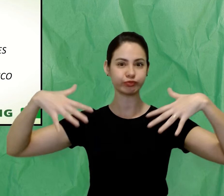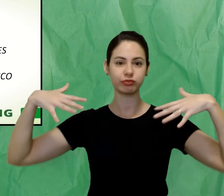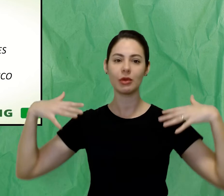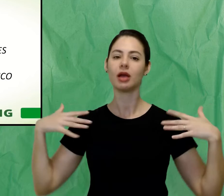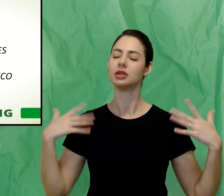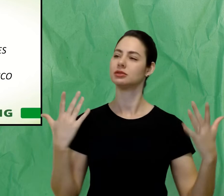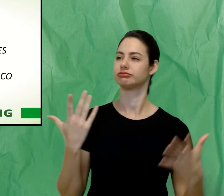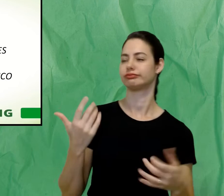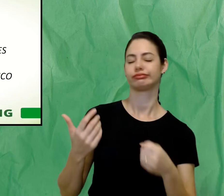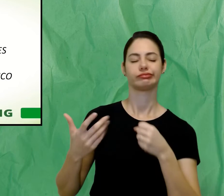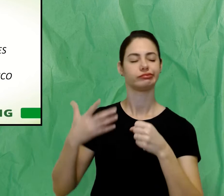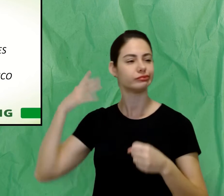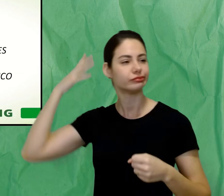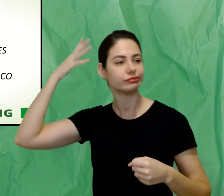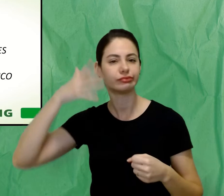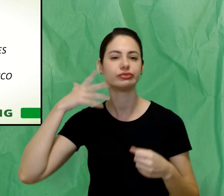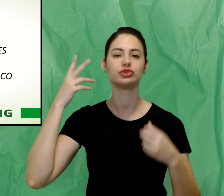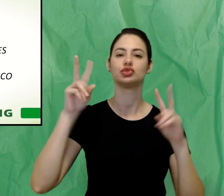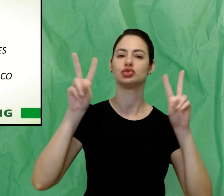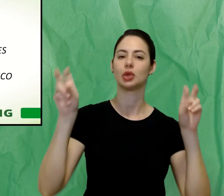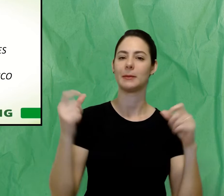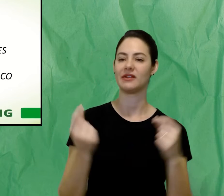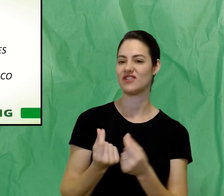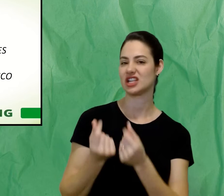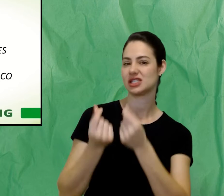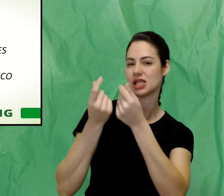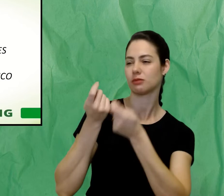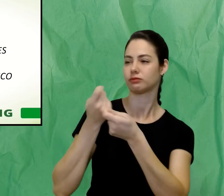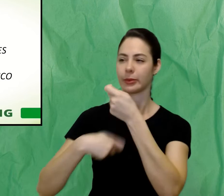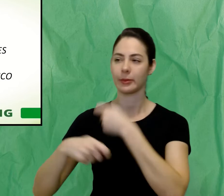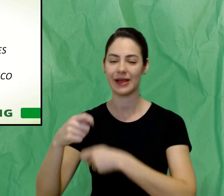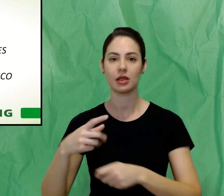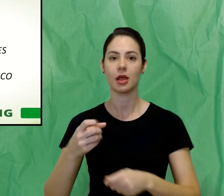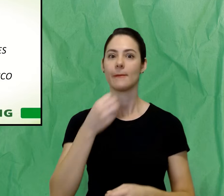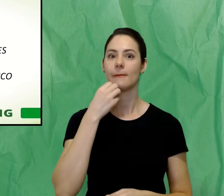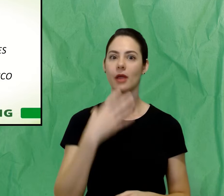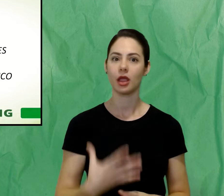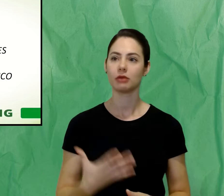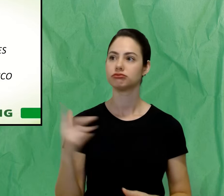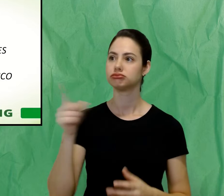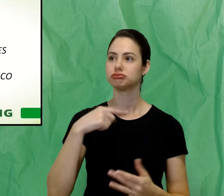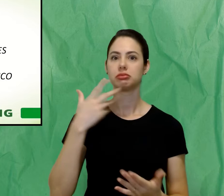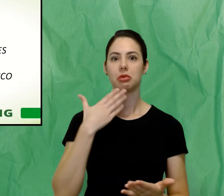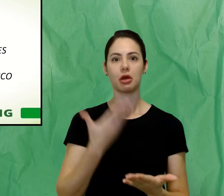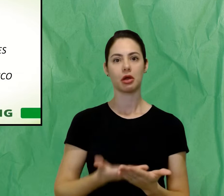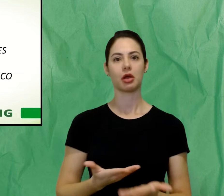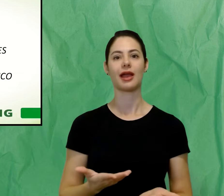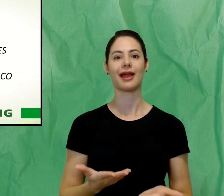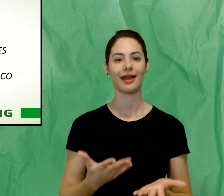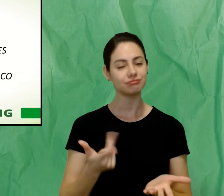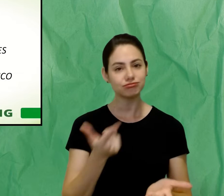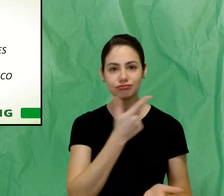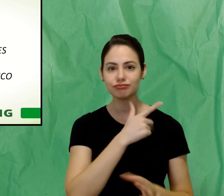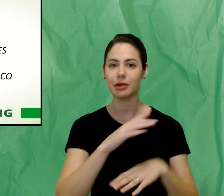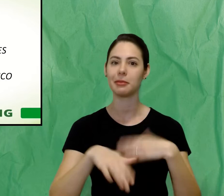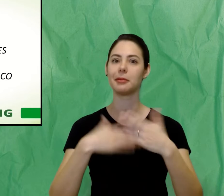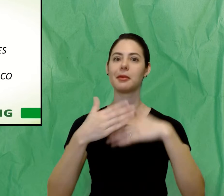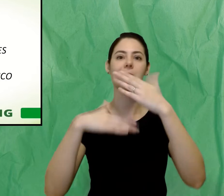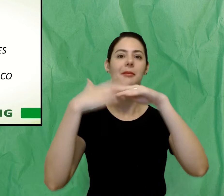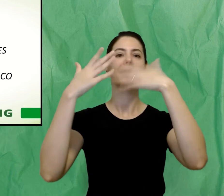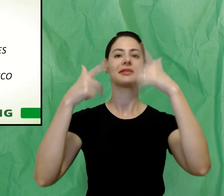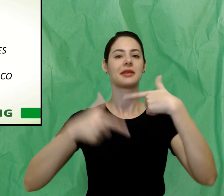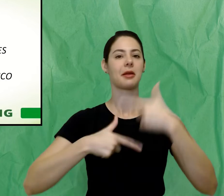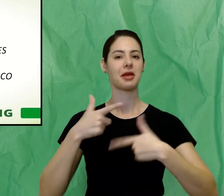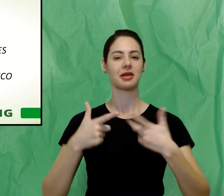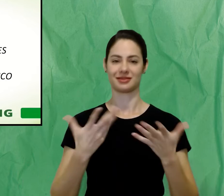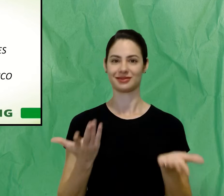de pessoas e falou sobre mercado financeiro, se saiu muito bem e a carreira dele alavancou